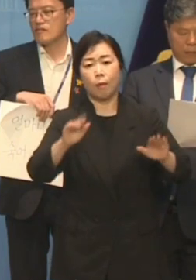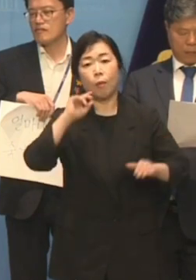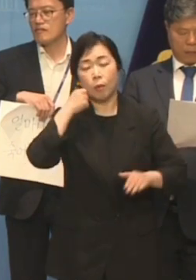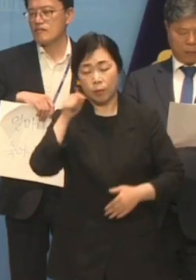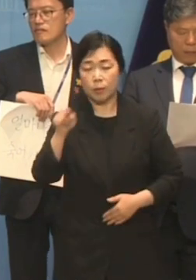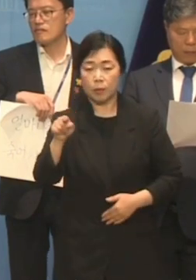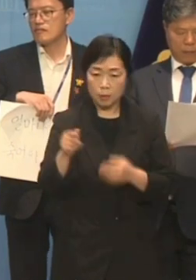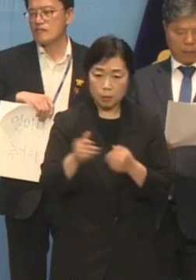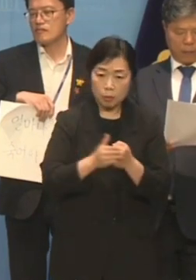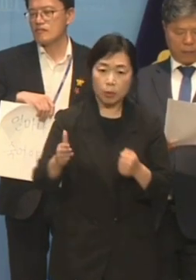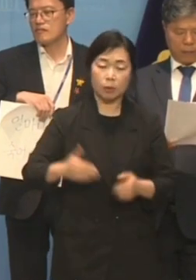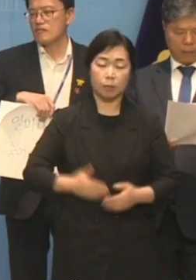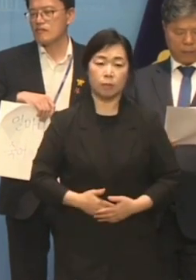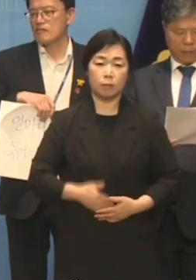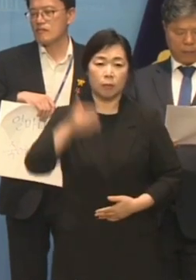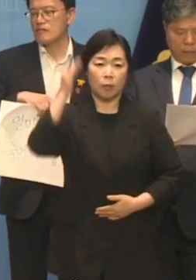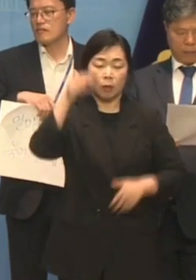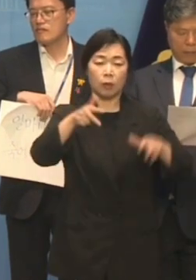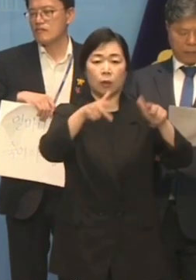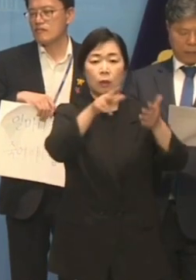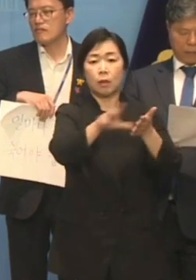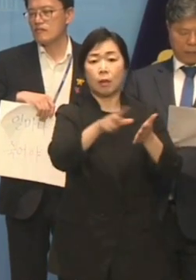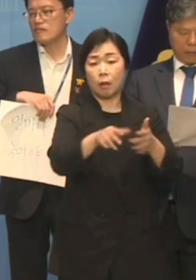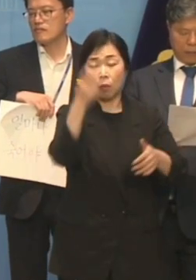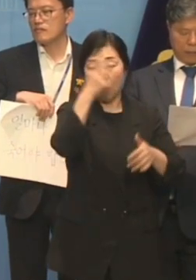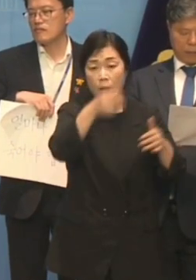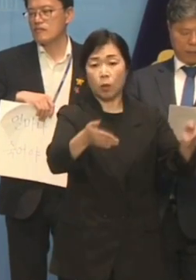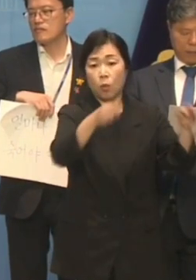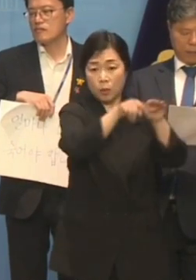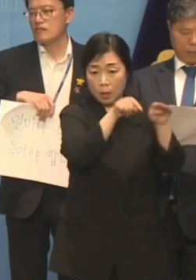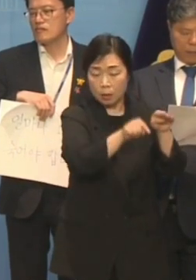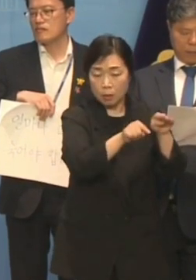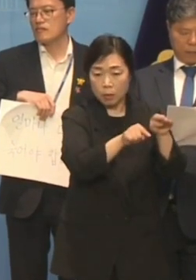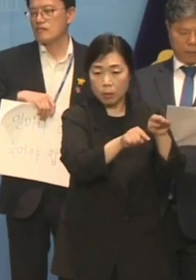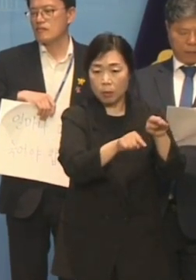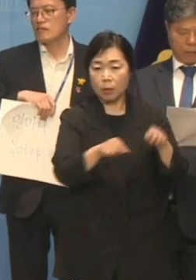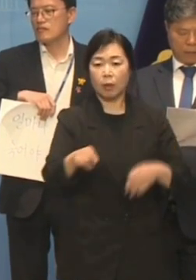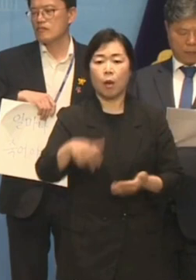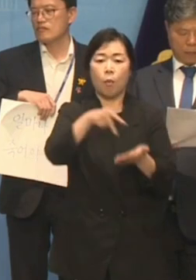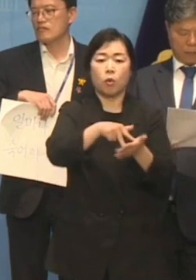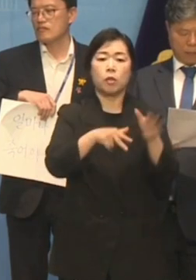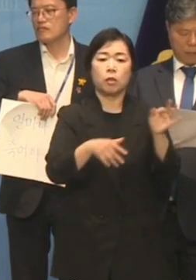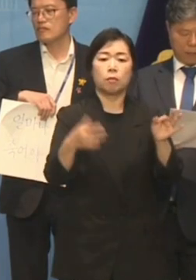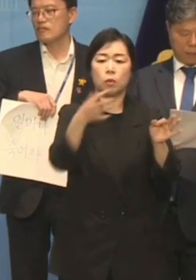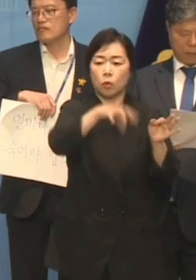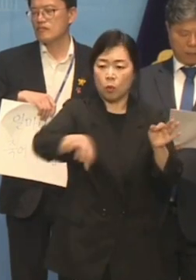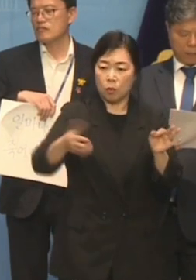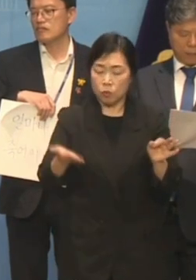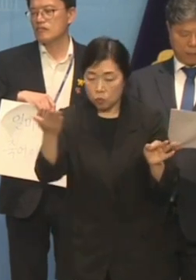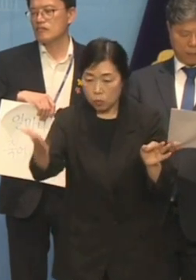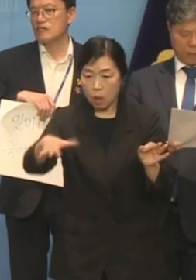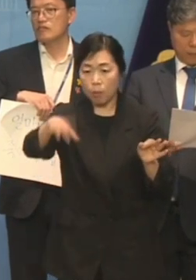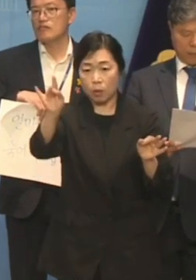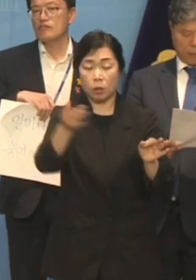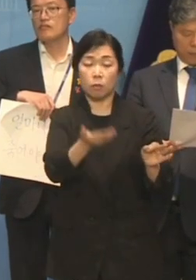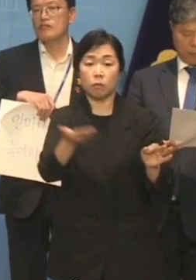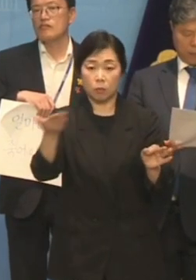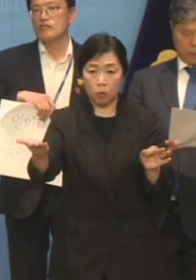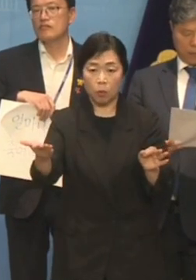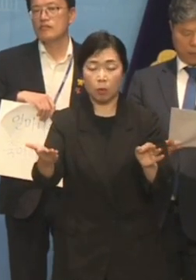임차인의 경우 한국자산관리공사 등 채권 매입 기관을 통해 보증금 반환 채권을 우선